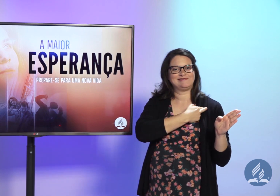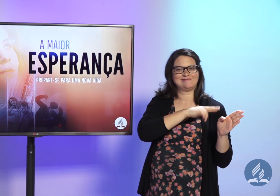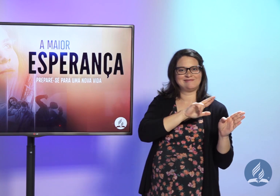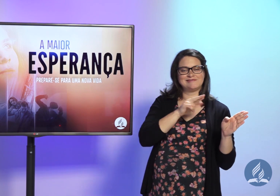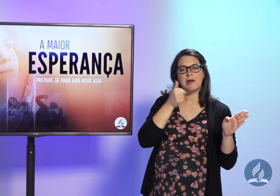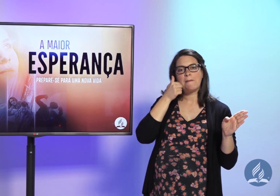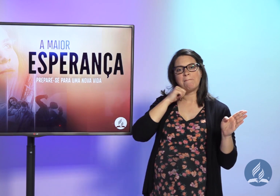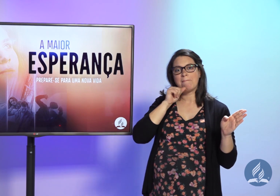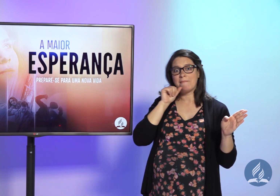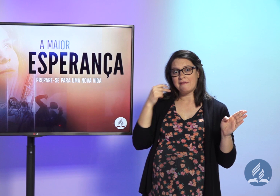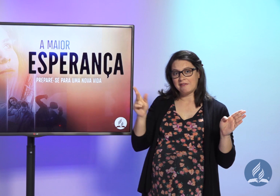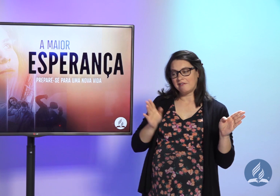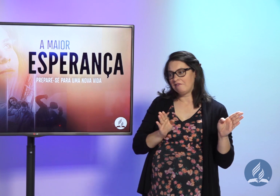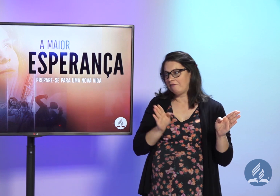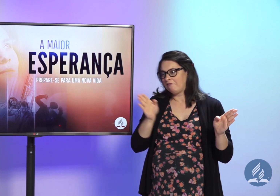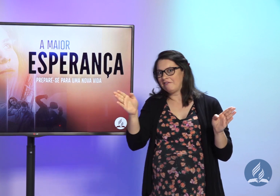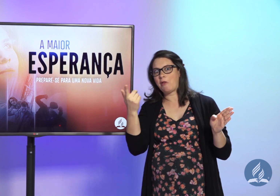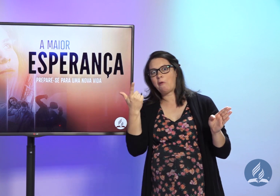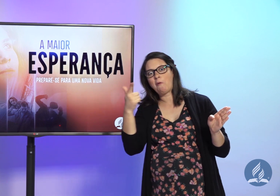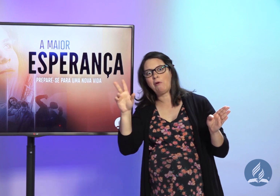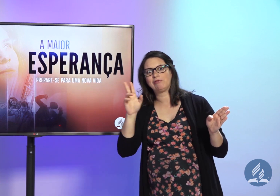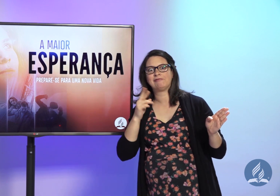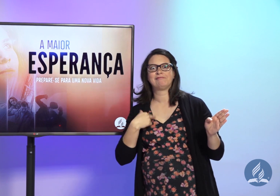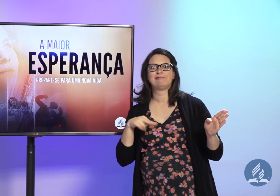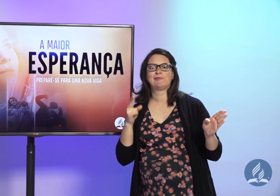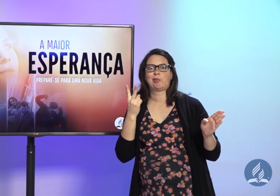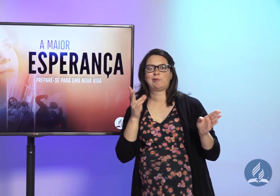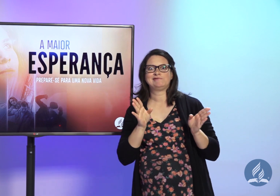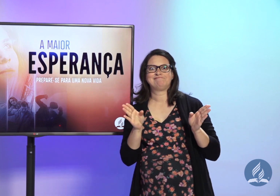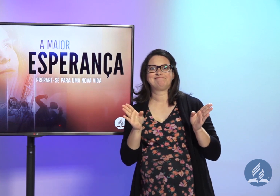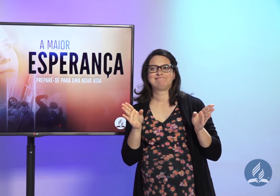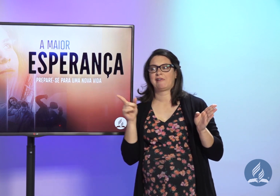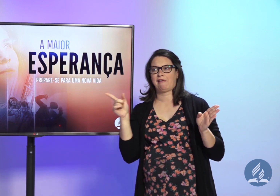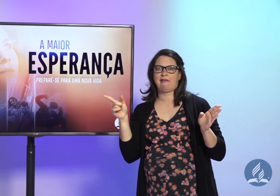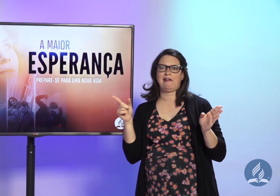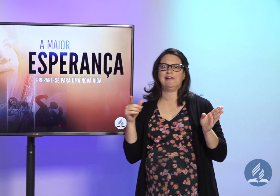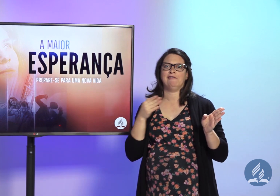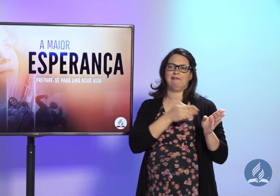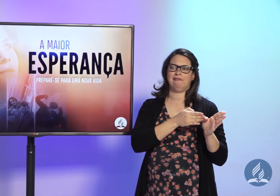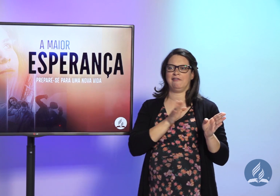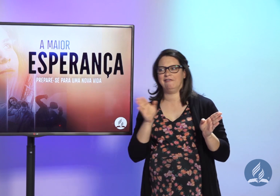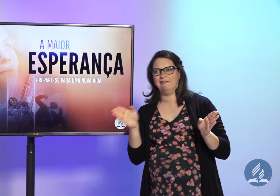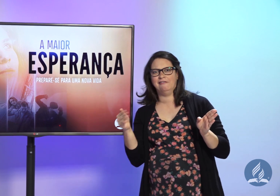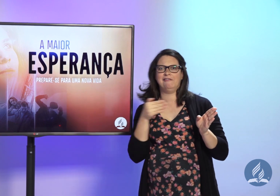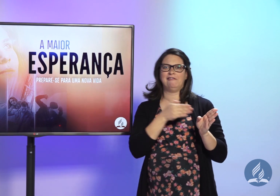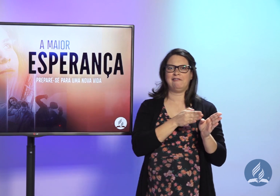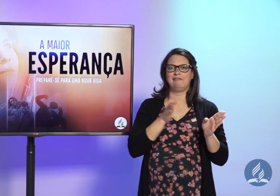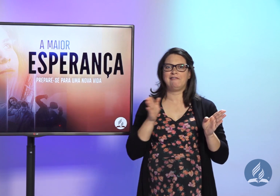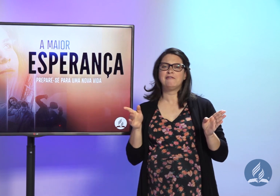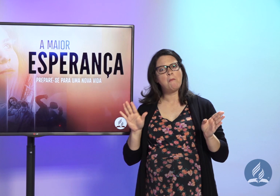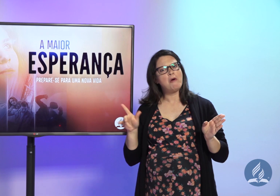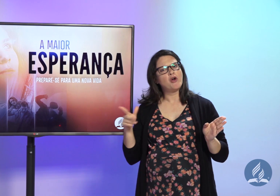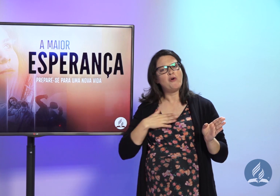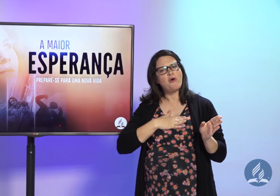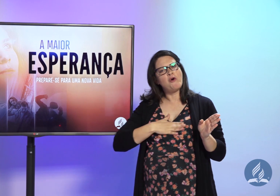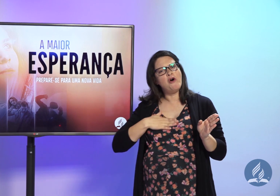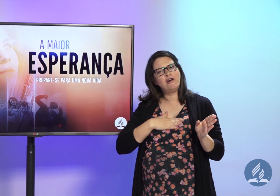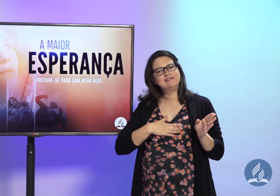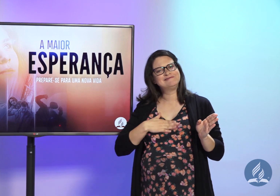Mas o seu pai ia em uma religião e a sua mãe ia em outra religião.